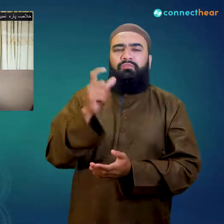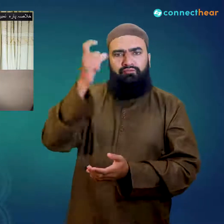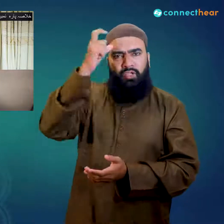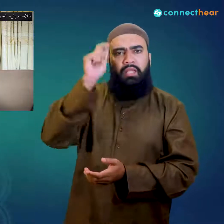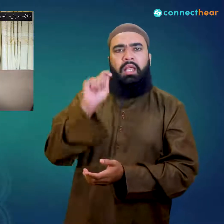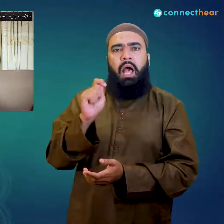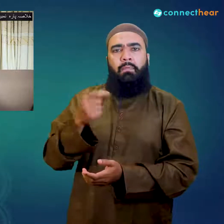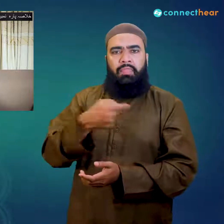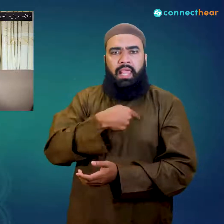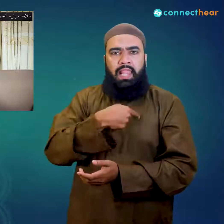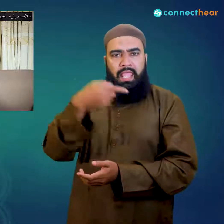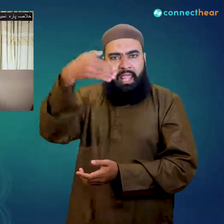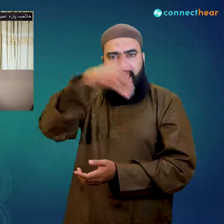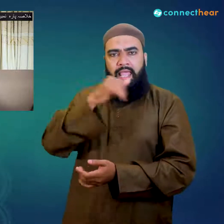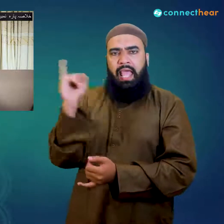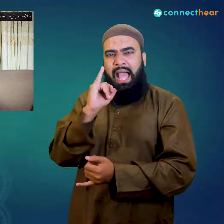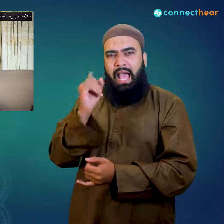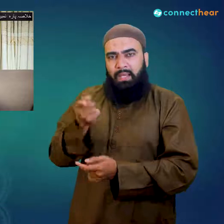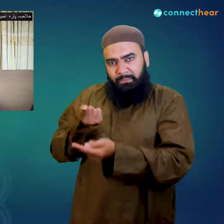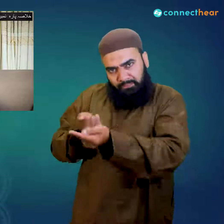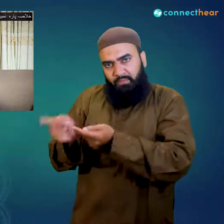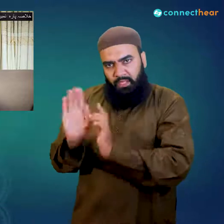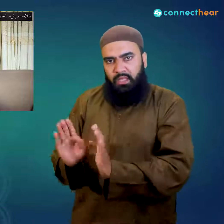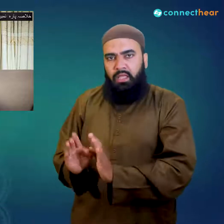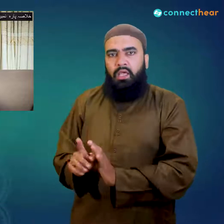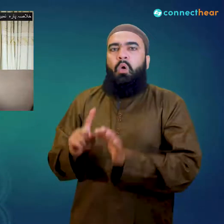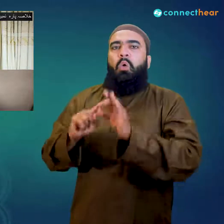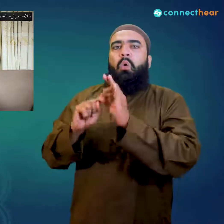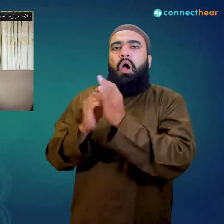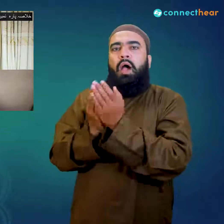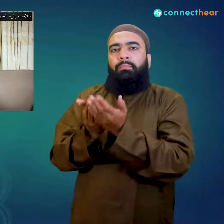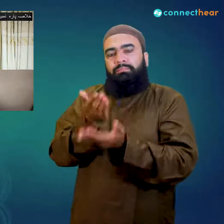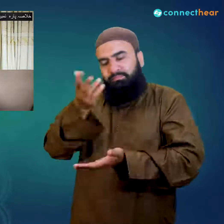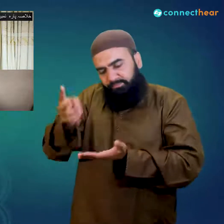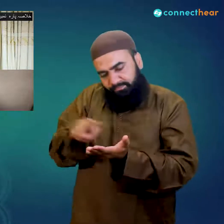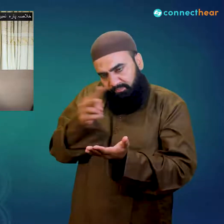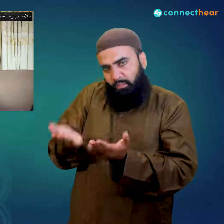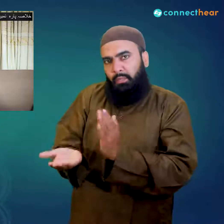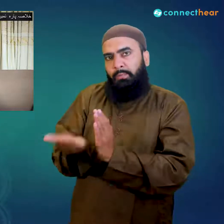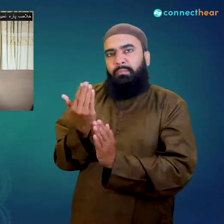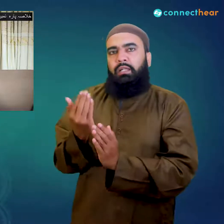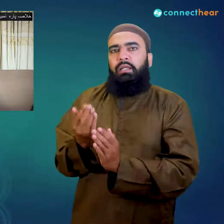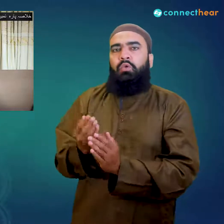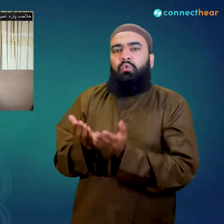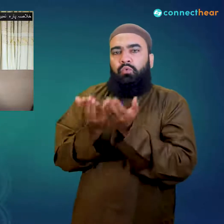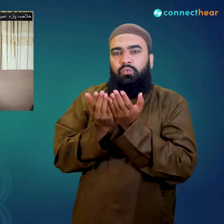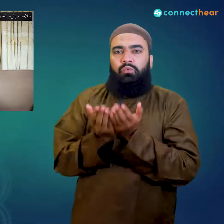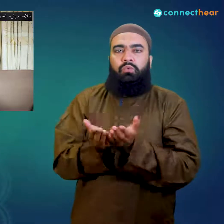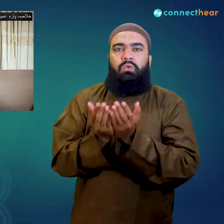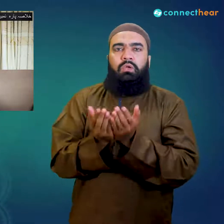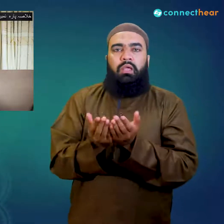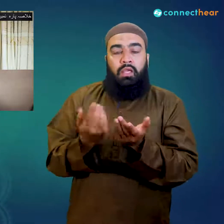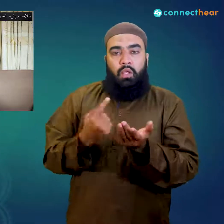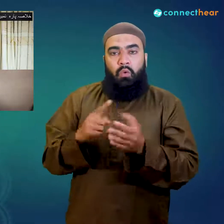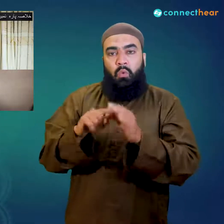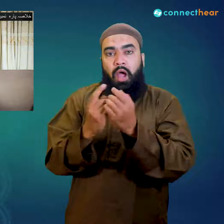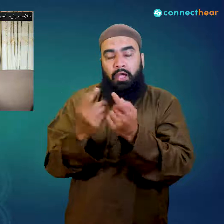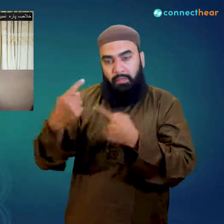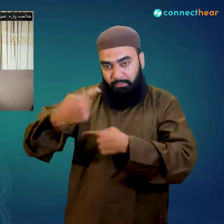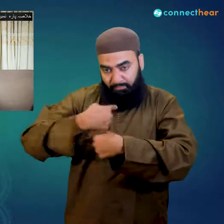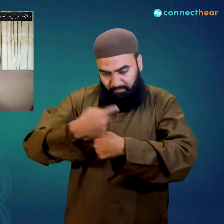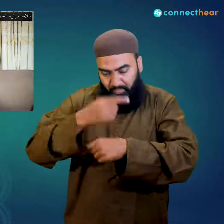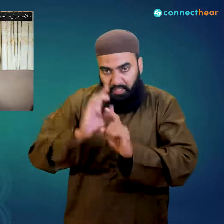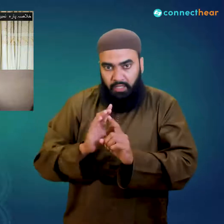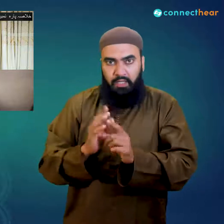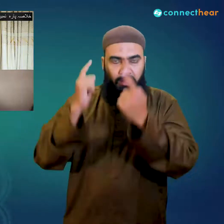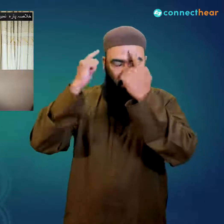یعنی وہ شیطان جو وساوس ڈالتا ہے۔ قرآن مجید چونکہ کتاب ہدایت ہے، اس سے ہدایت حاصل کرنی ہے، رہنمائی